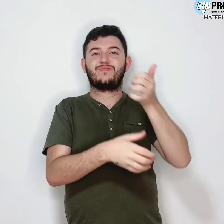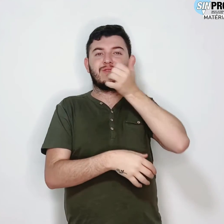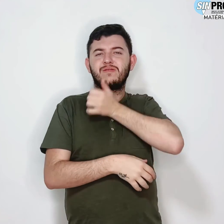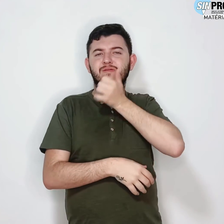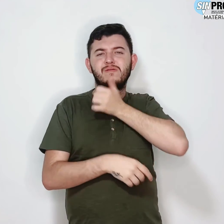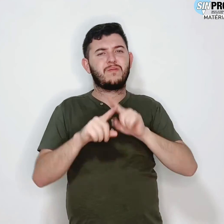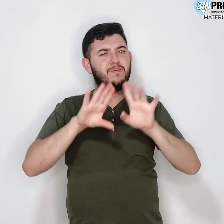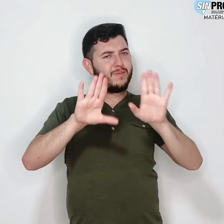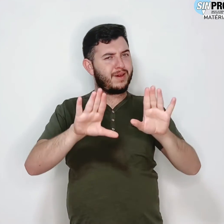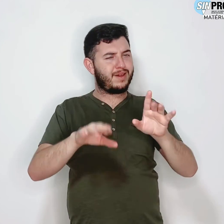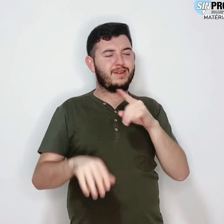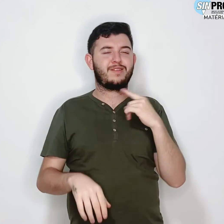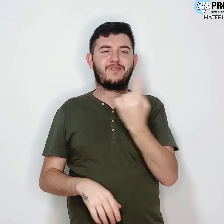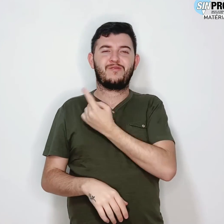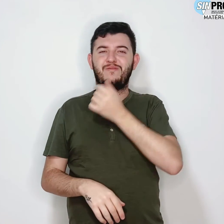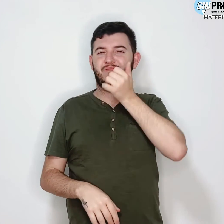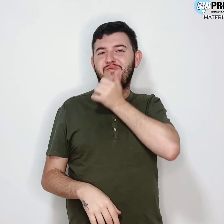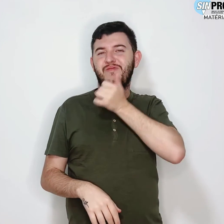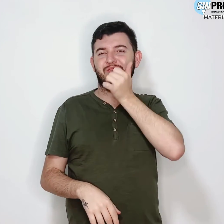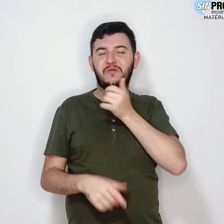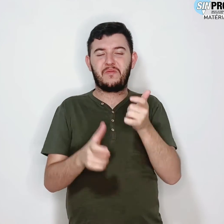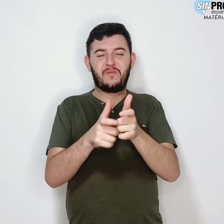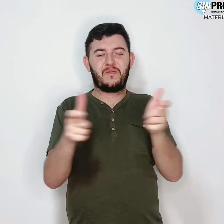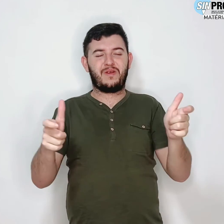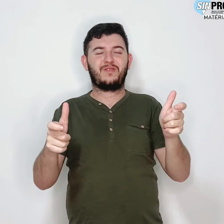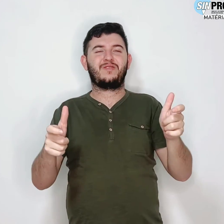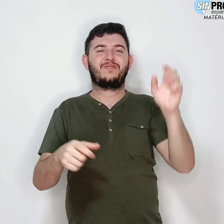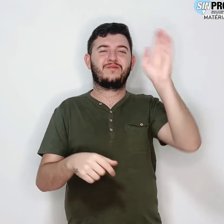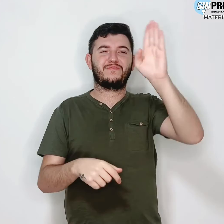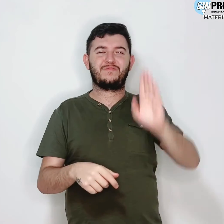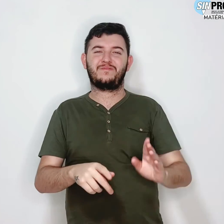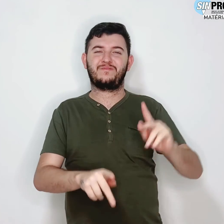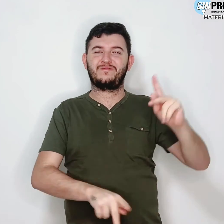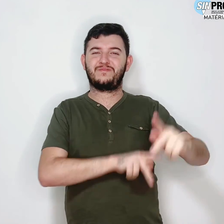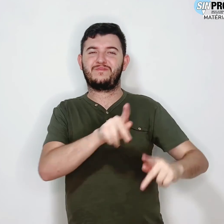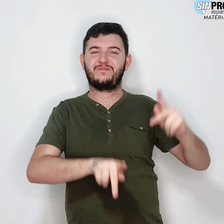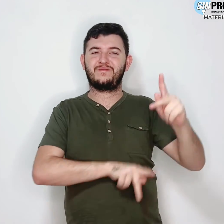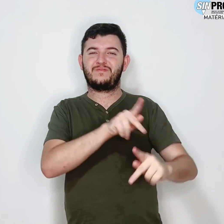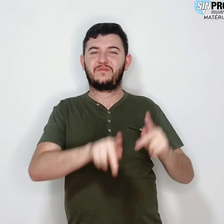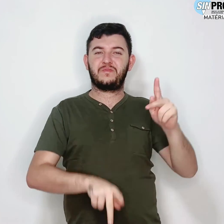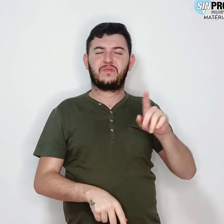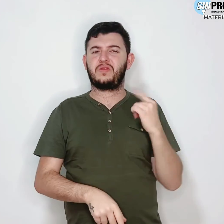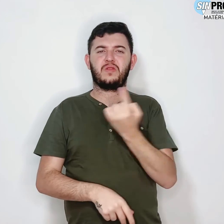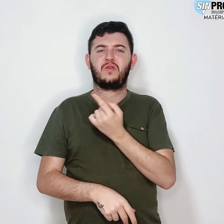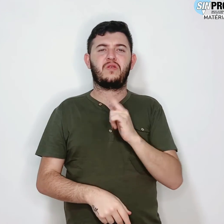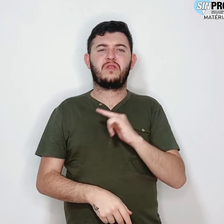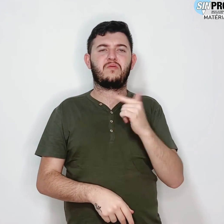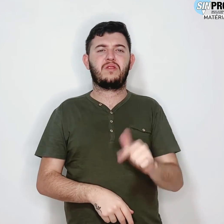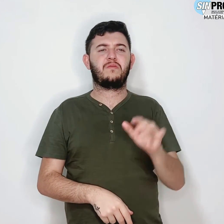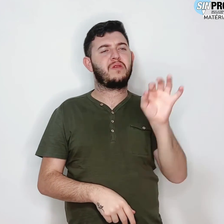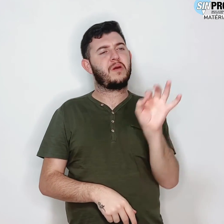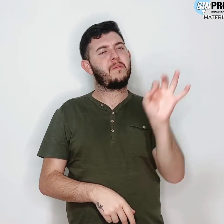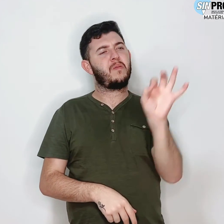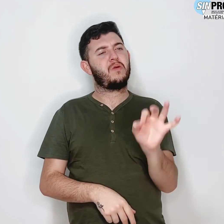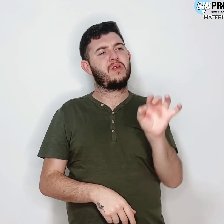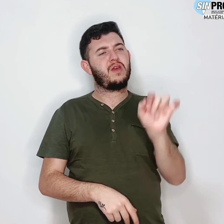mulheres, somos a maioria da população brasileira e não temos proporcionalmente essa representação